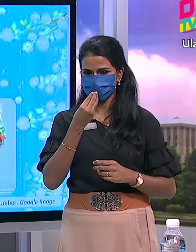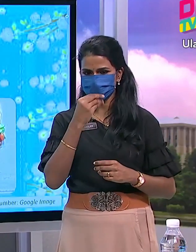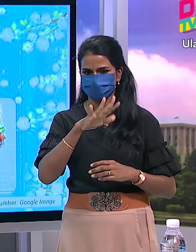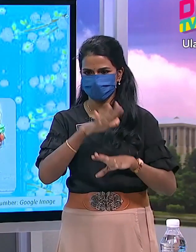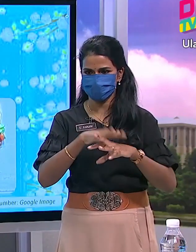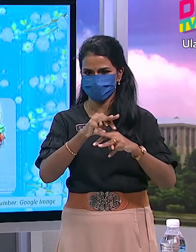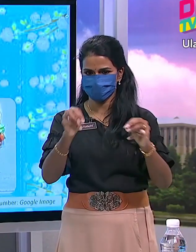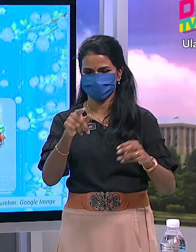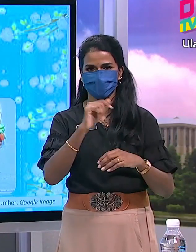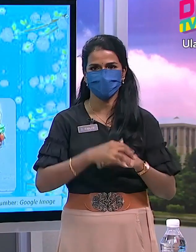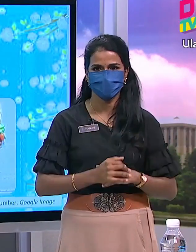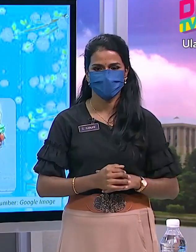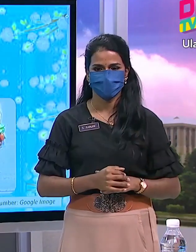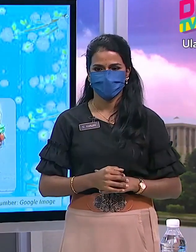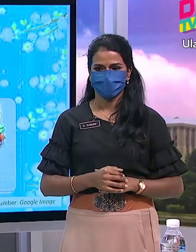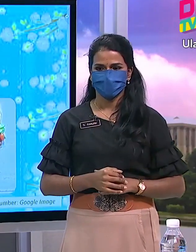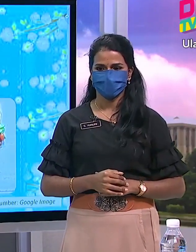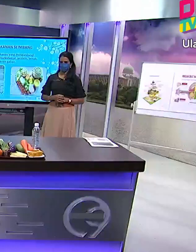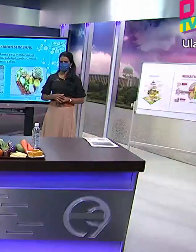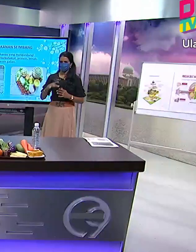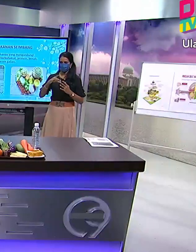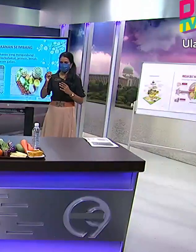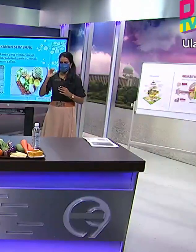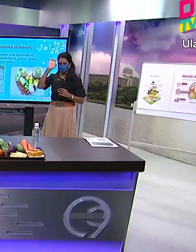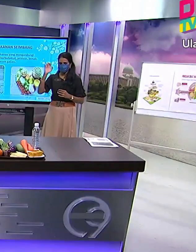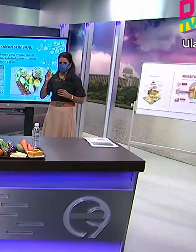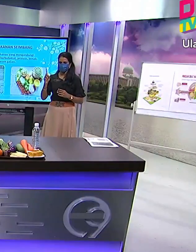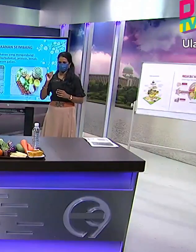makanan atas meja ni. Baik. Okey, pilihan Ellie mana satu?